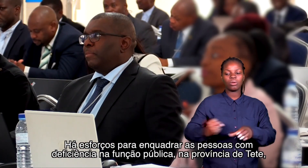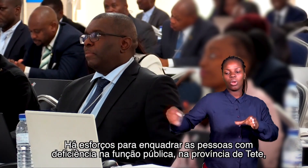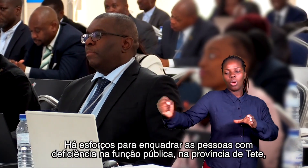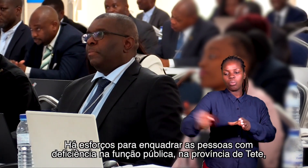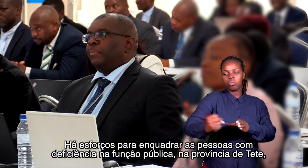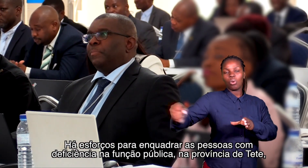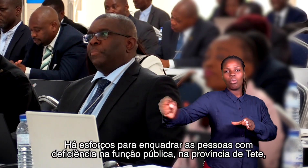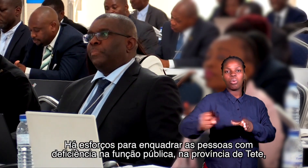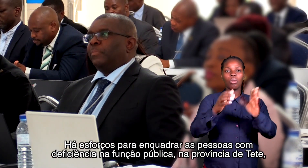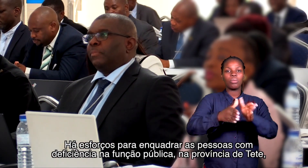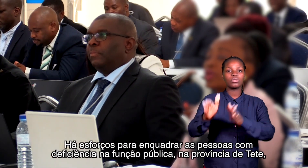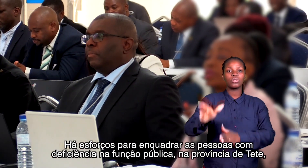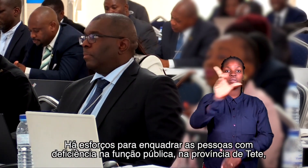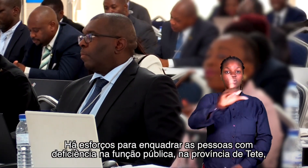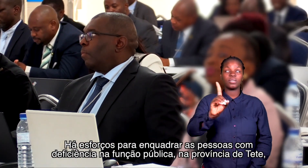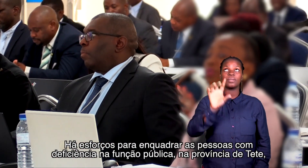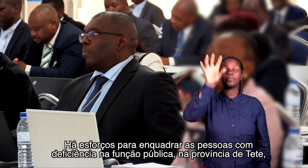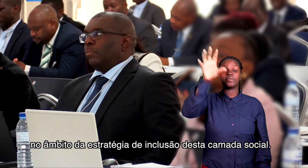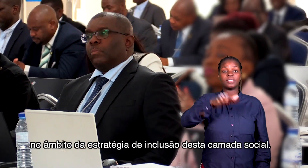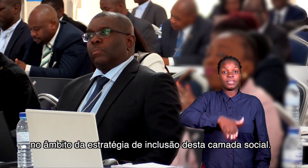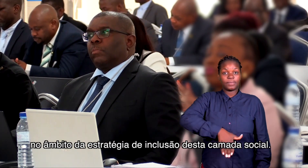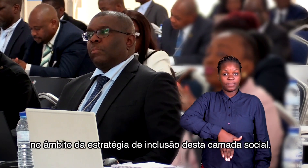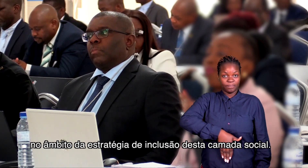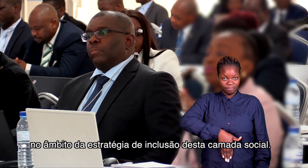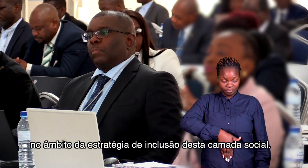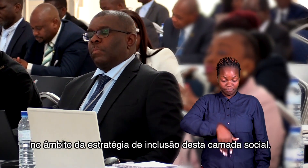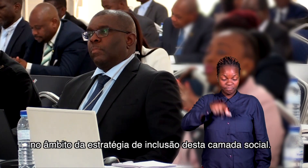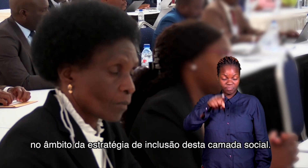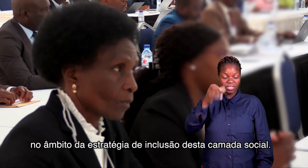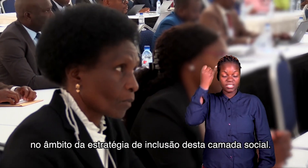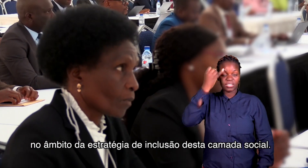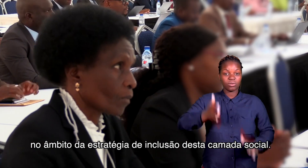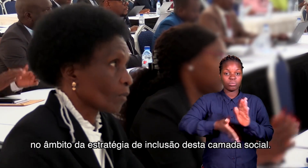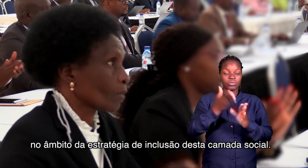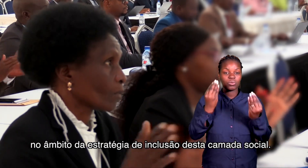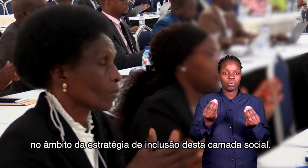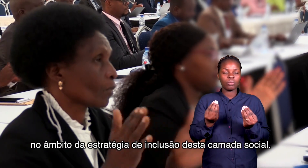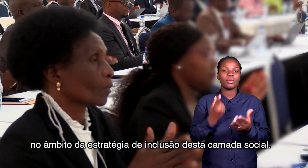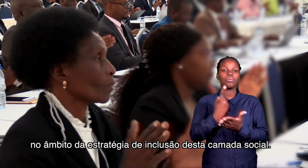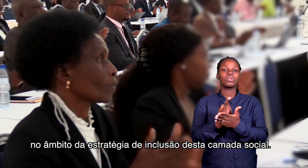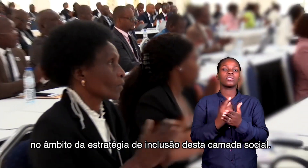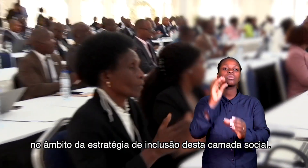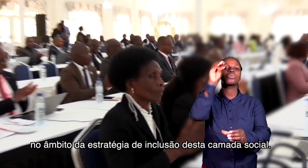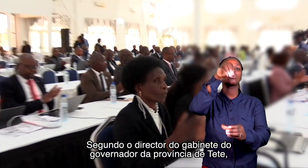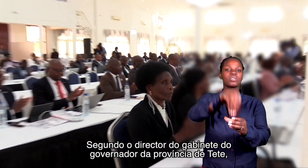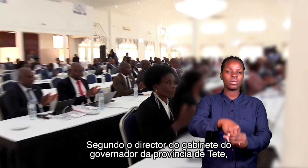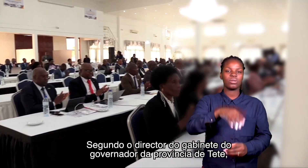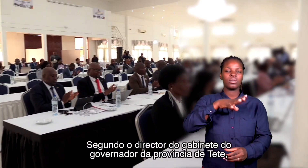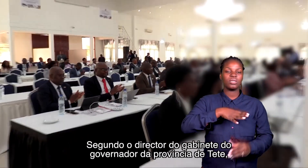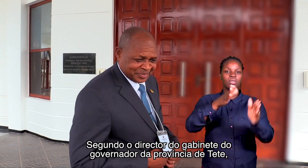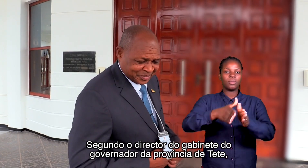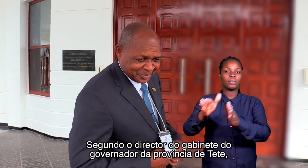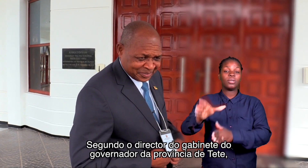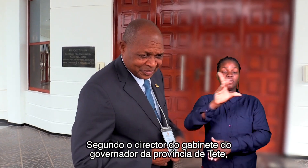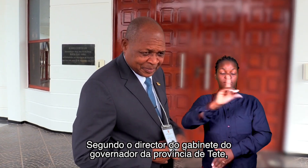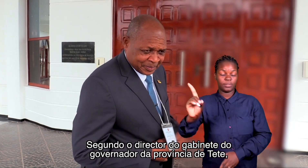na função pública na província de Tete, no âmbito da estratégia de inclusão desta camada social. Segundo